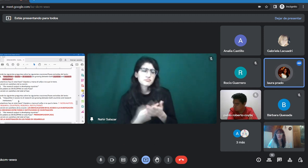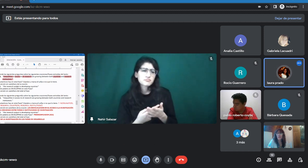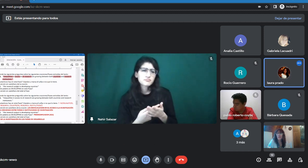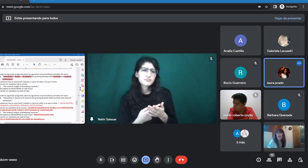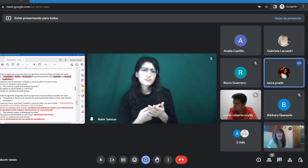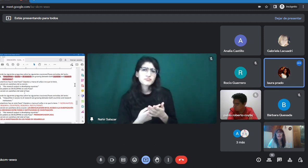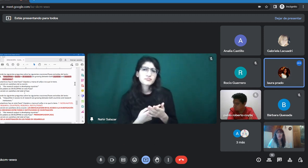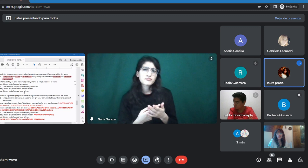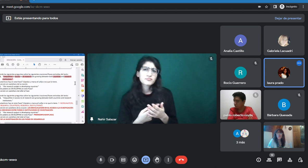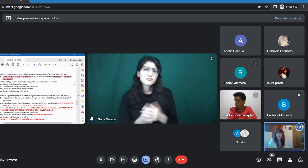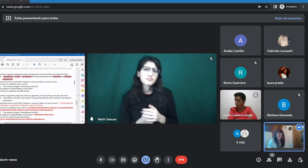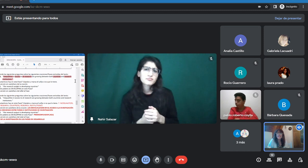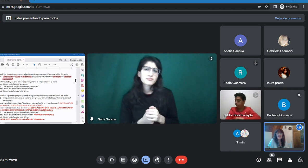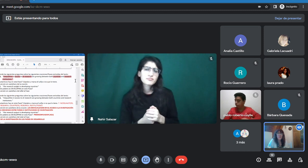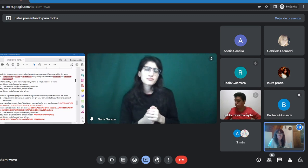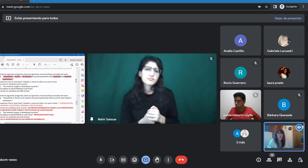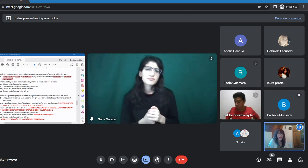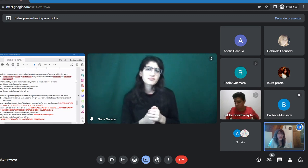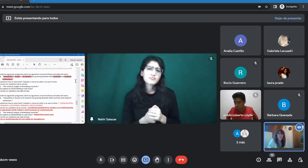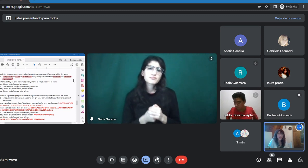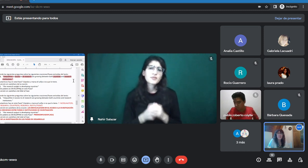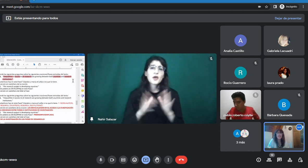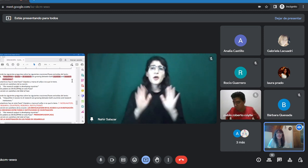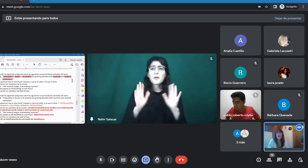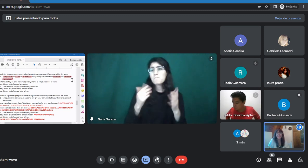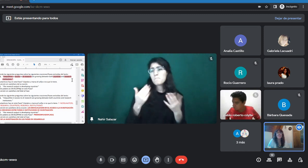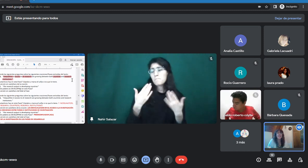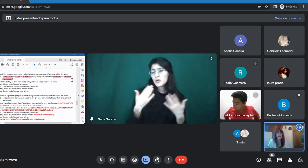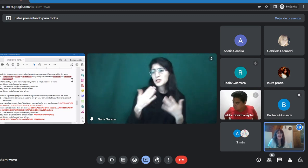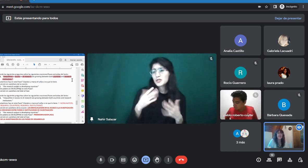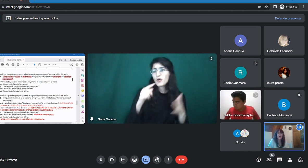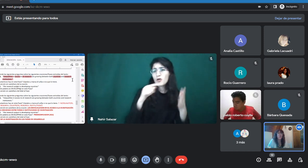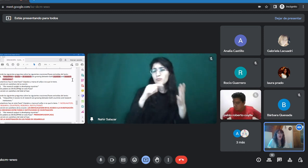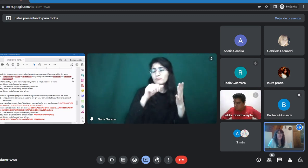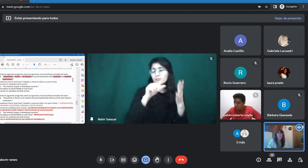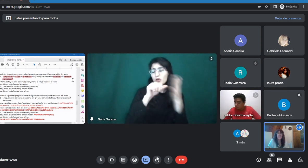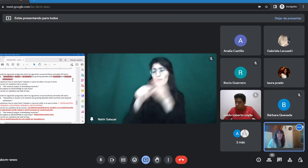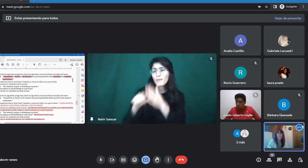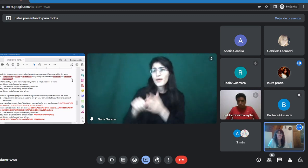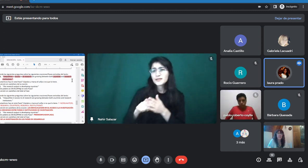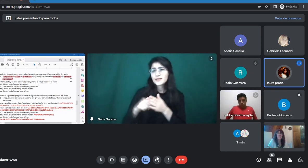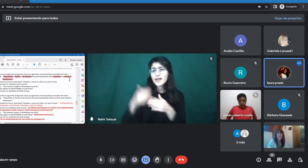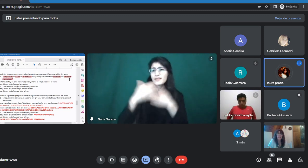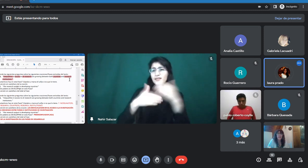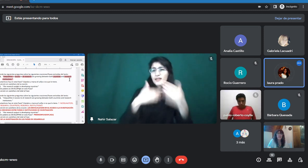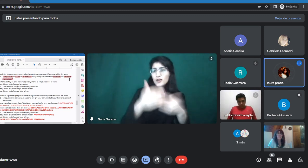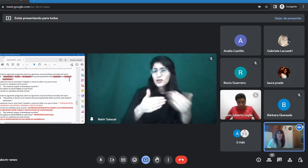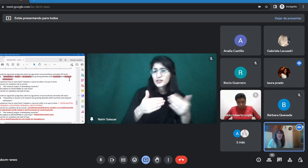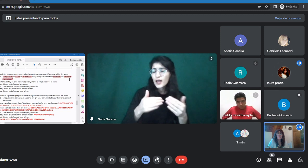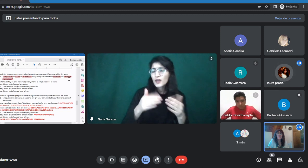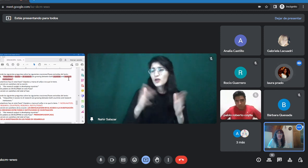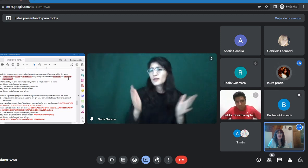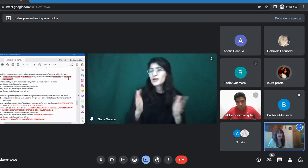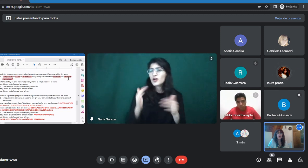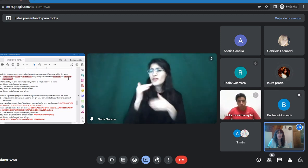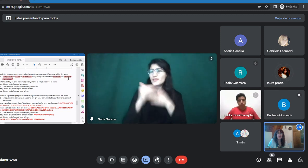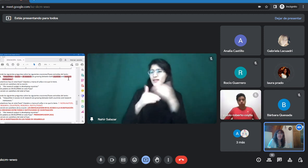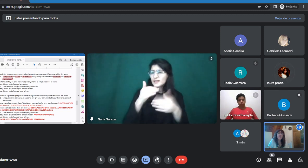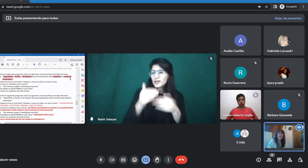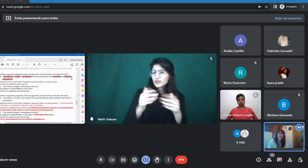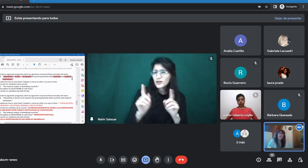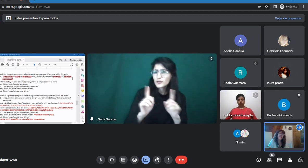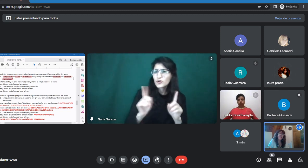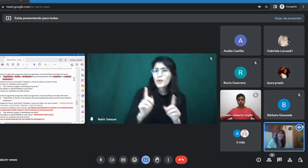desarrollados. Claro, si fuese desarrollados, sería ED, Laura. Ah, ¿sí? Bien. Como